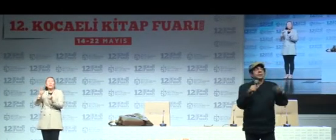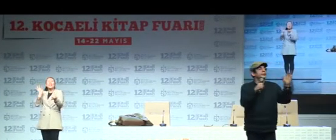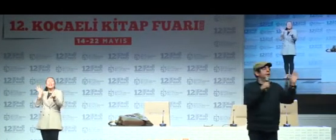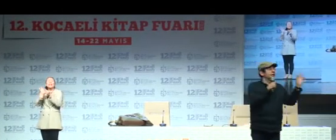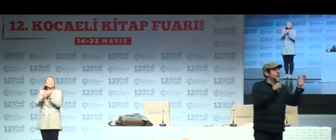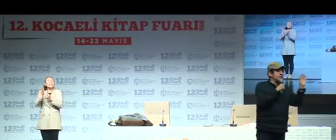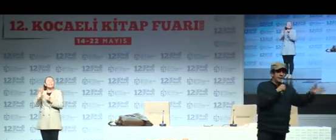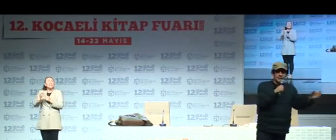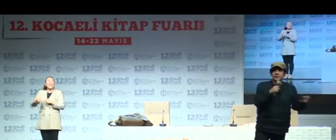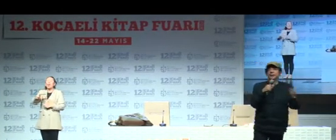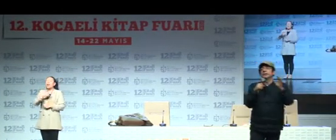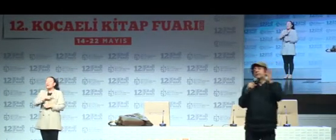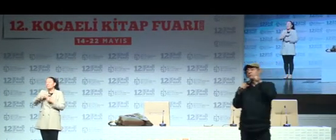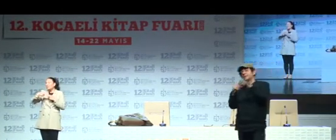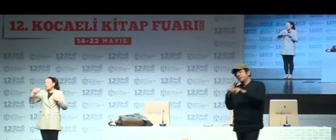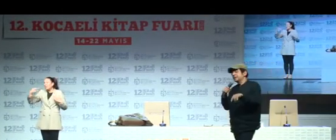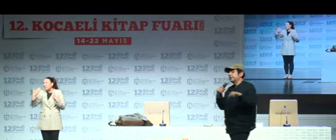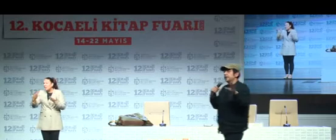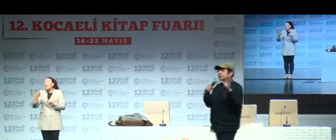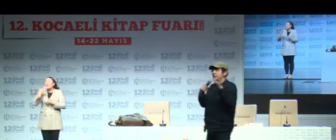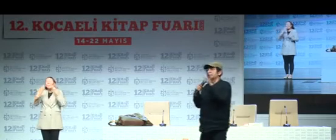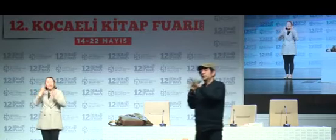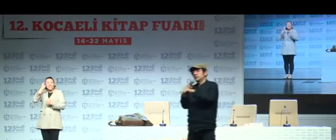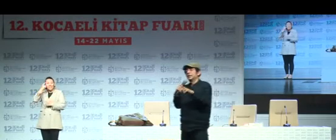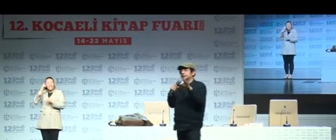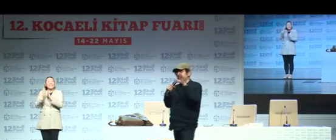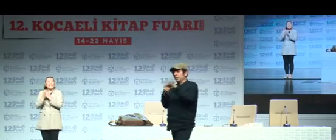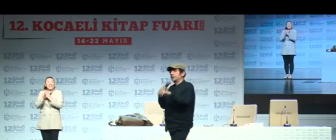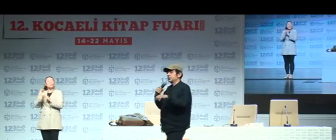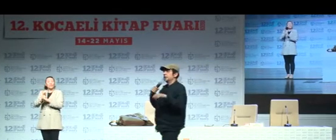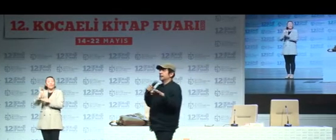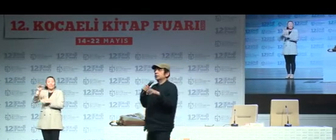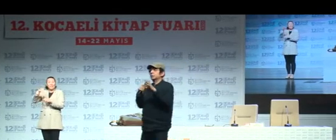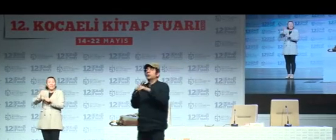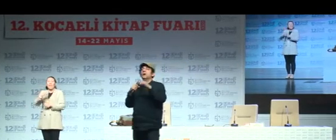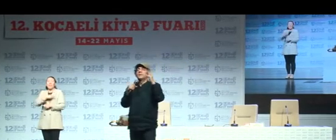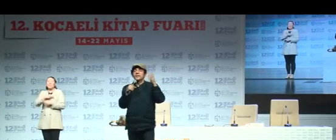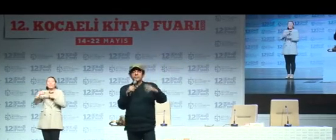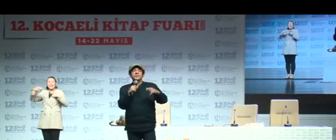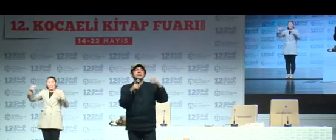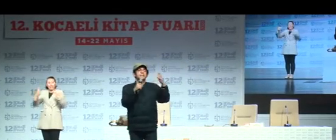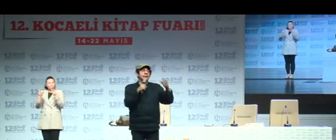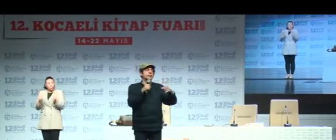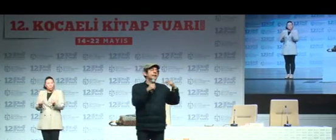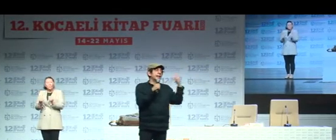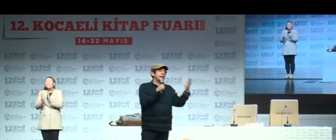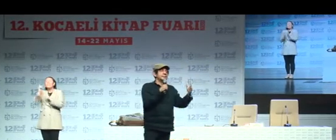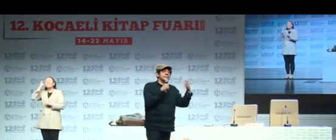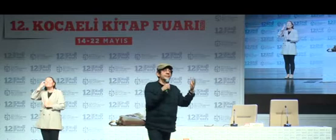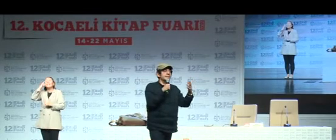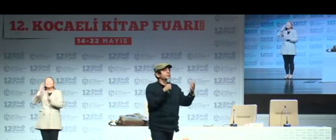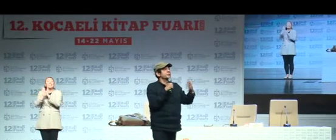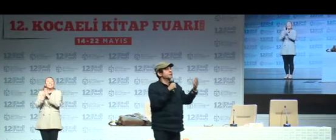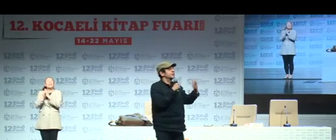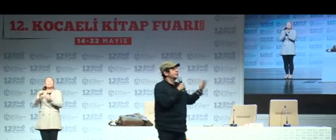rastlantılar, aşk hikayeleri, felsefi kitaplarla özellikle yaşananlar böyle aşk hikayeleri oluyor. Felsefi kitaplarla